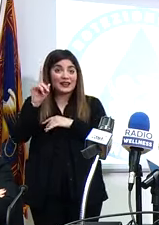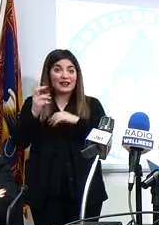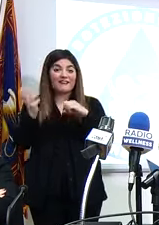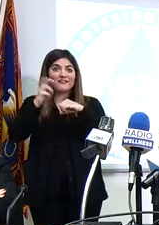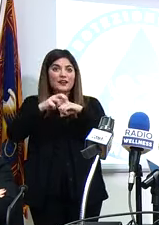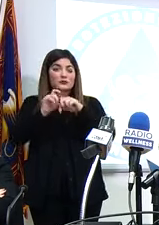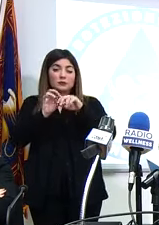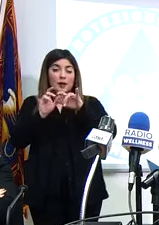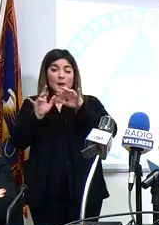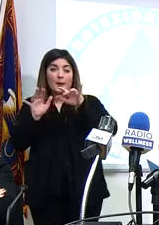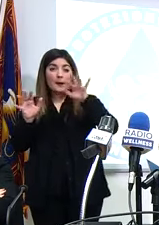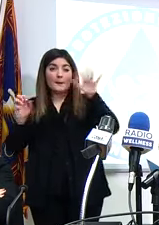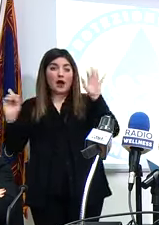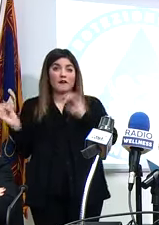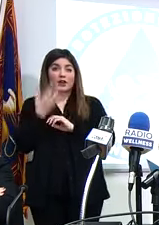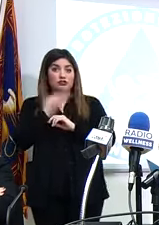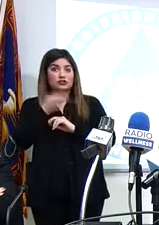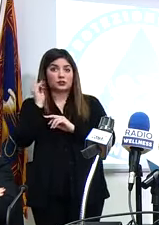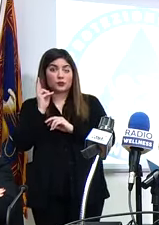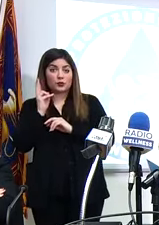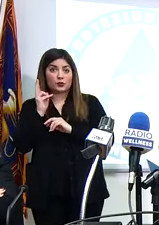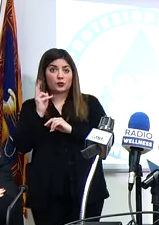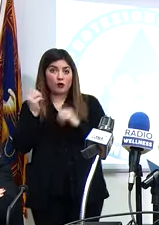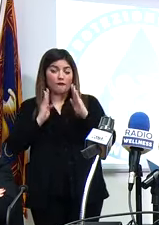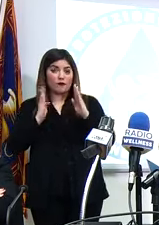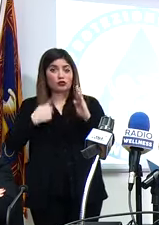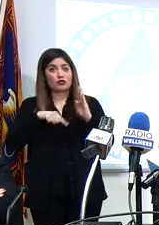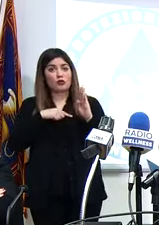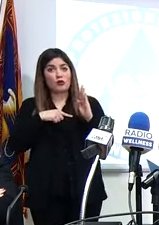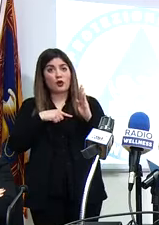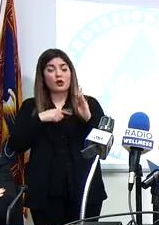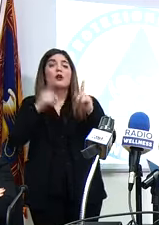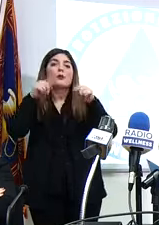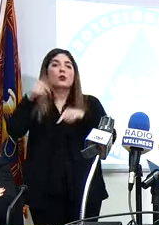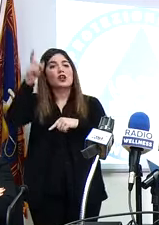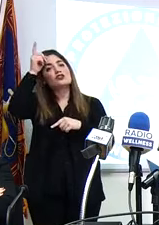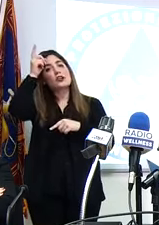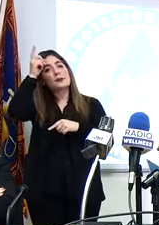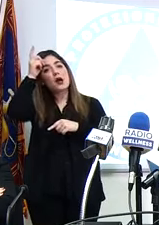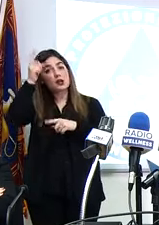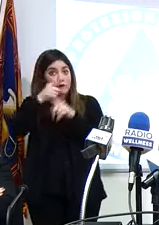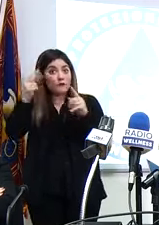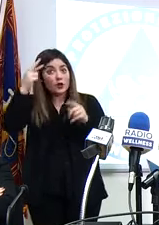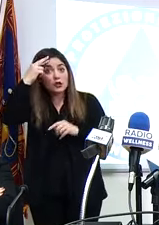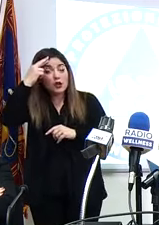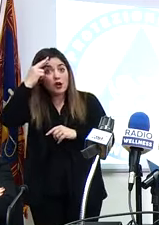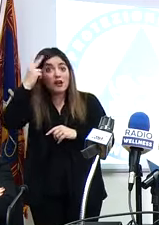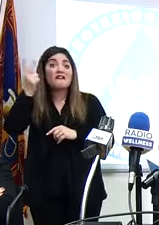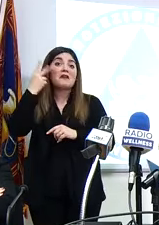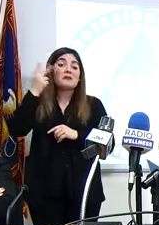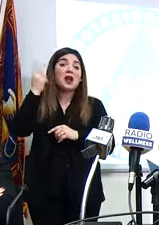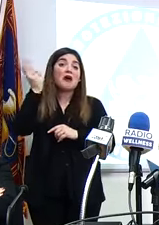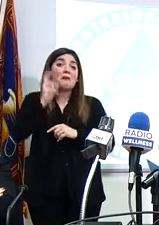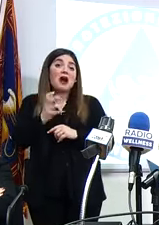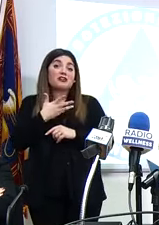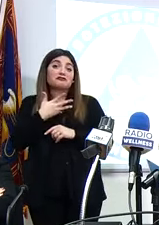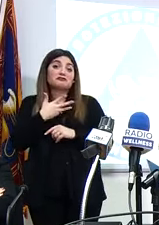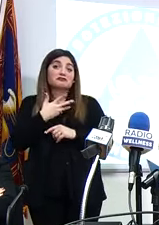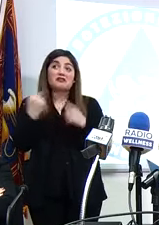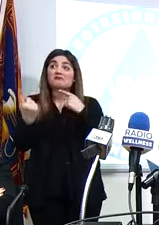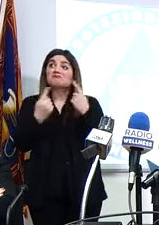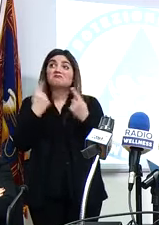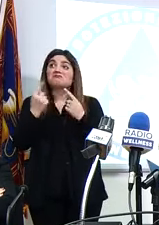e anche in Germania, che se ricordate, a febbraio-marzo aveva pochissimi casi.